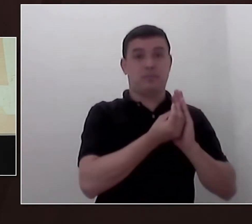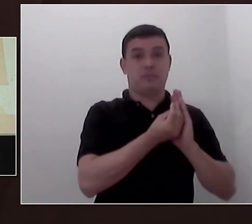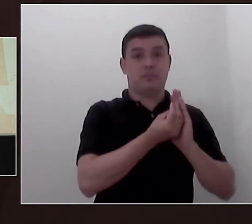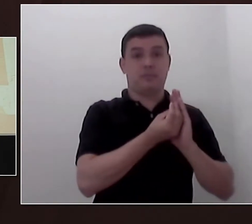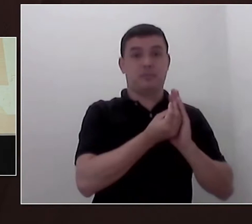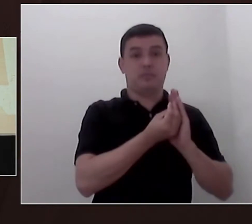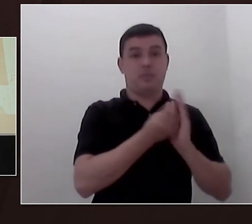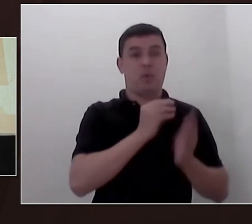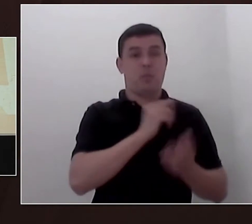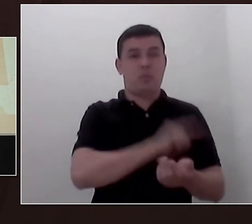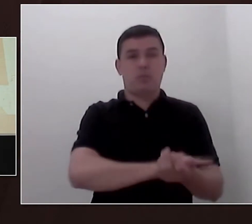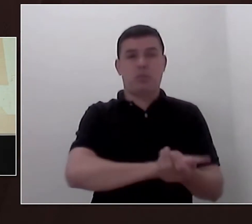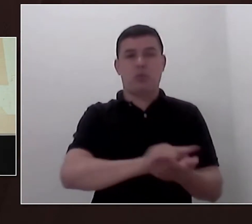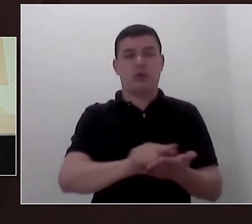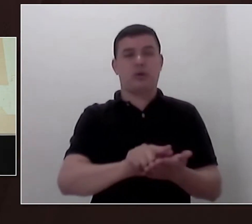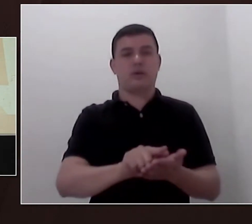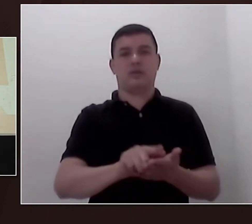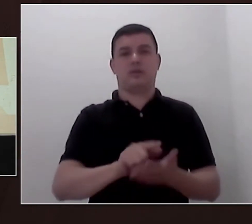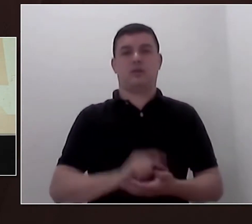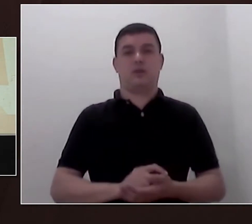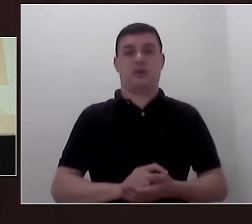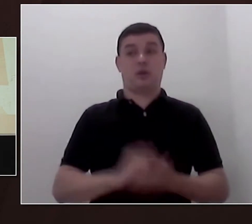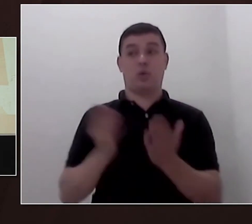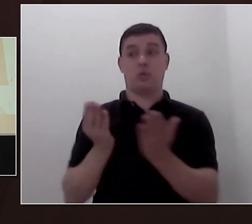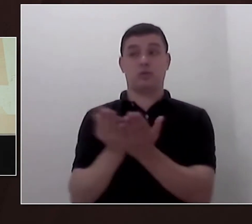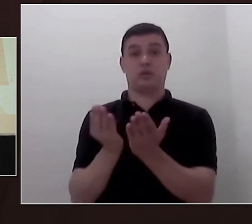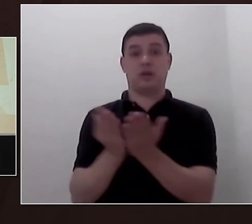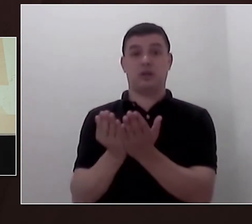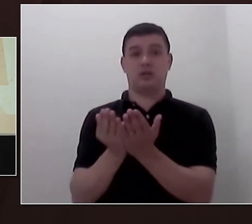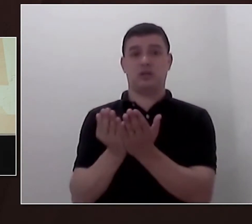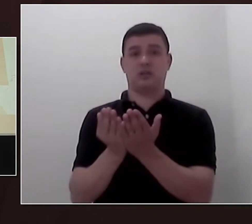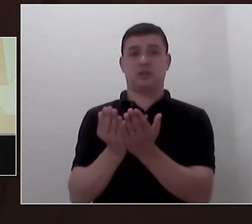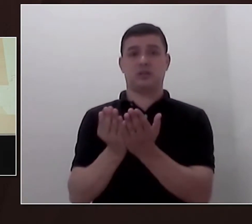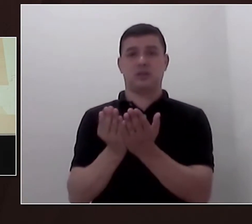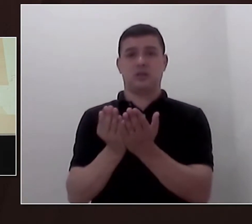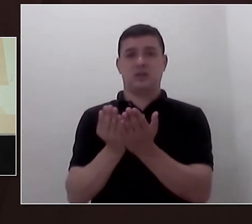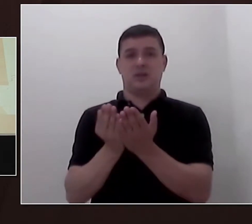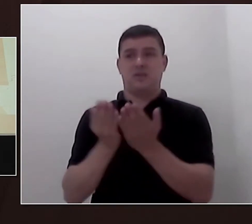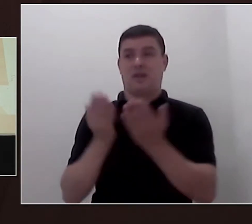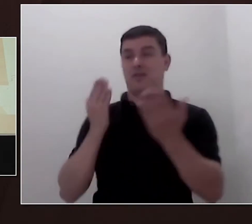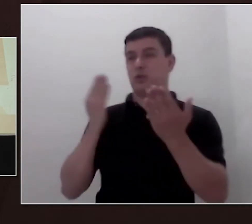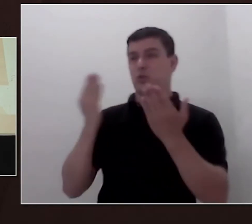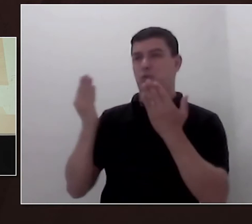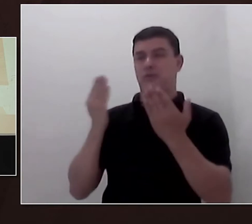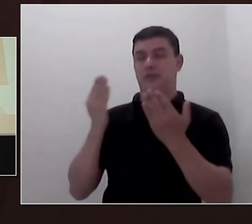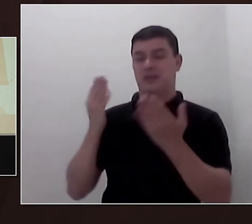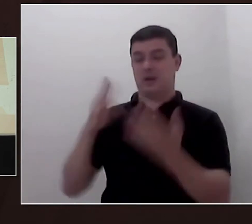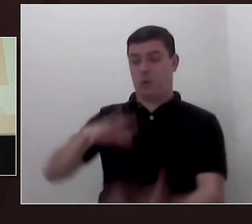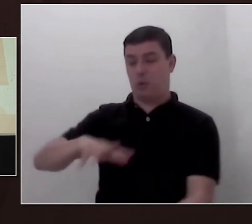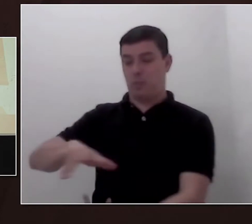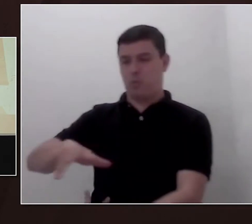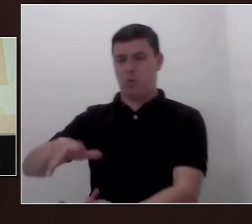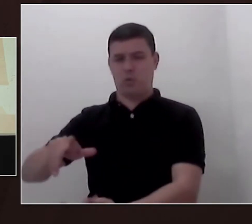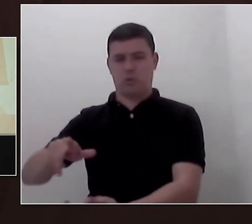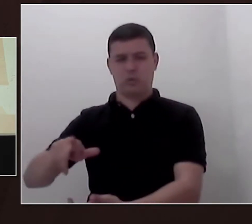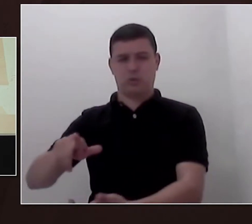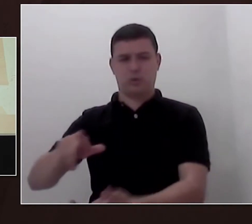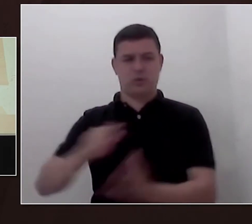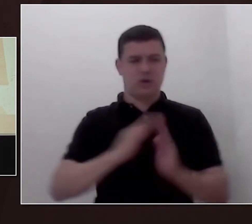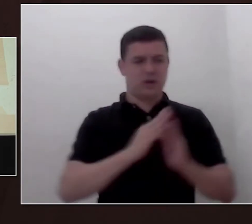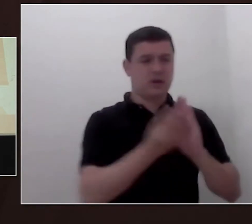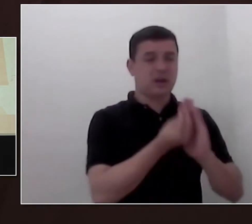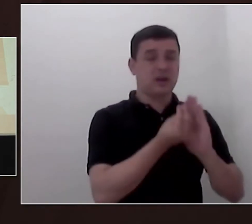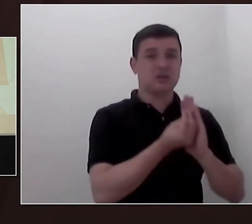Os cristãos, então, nesse período de favorável, podiam erguer templos, assim como os pagãos, e os